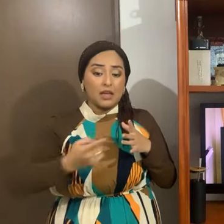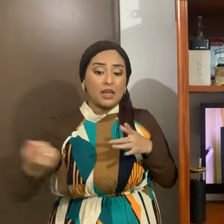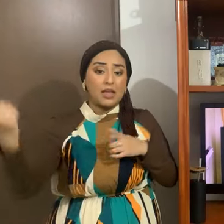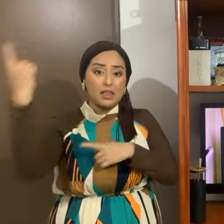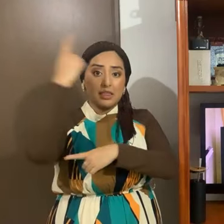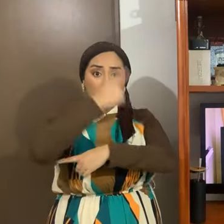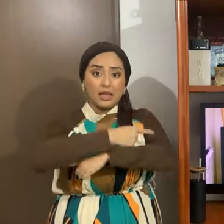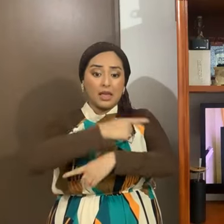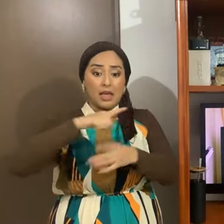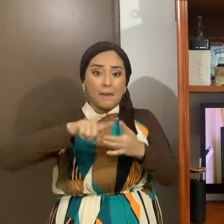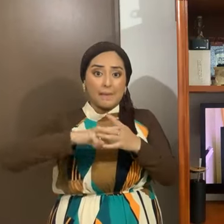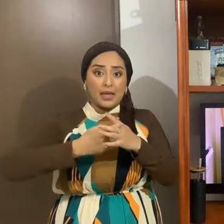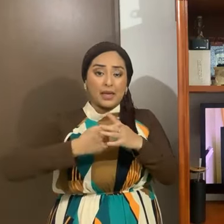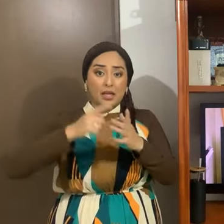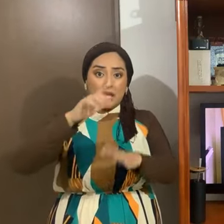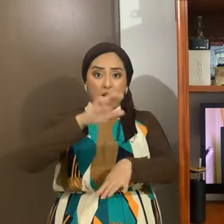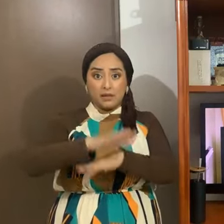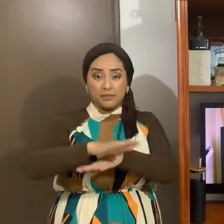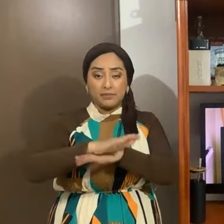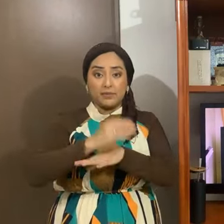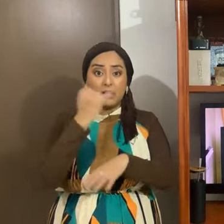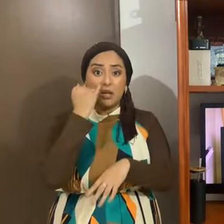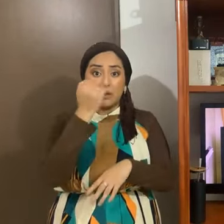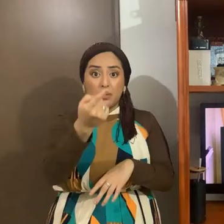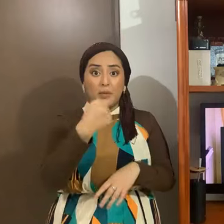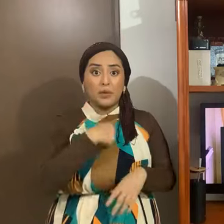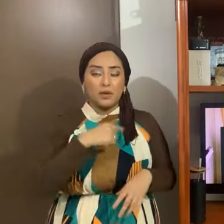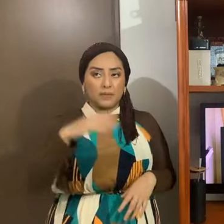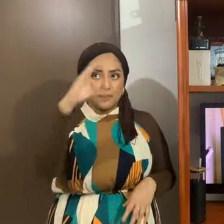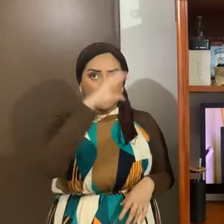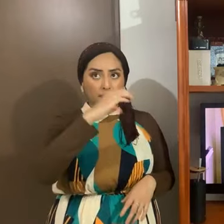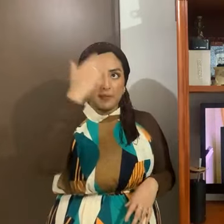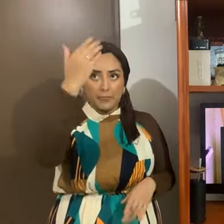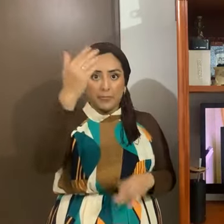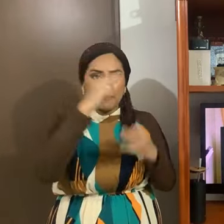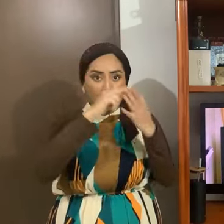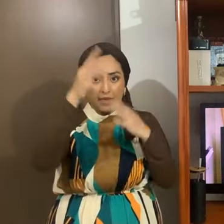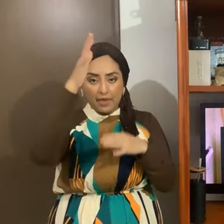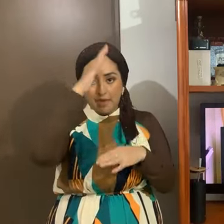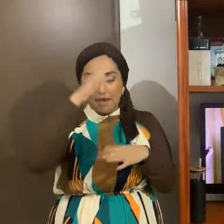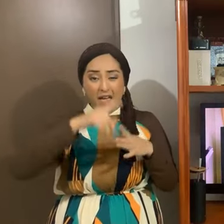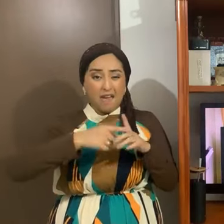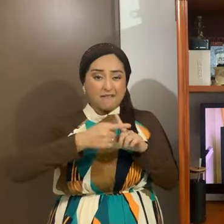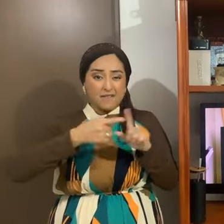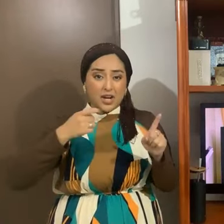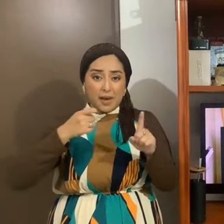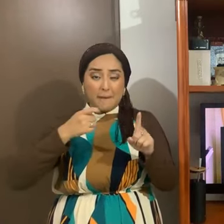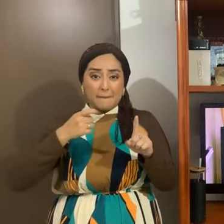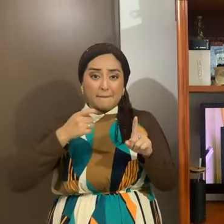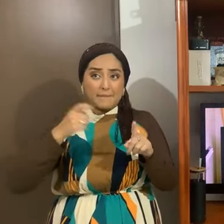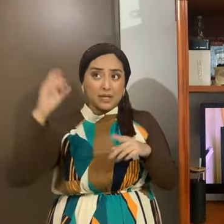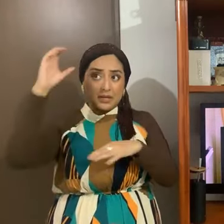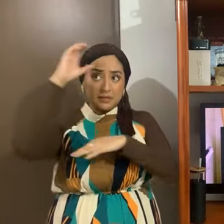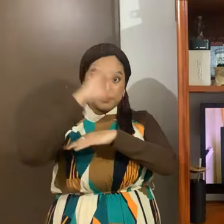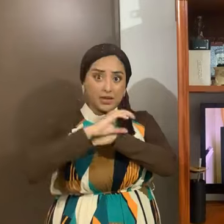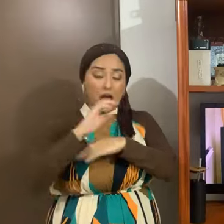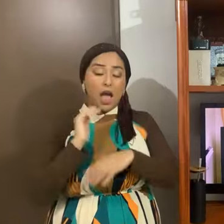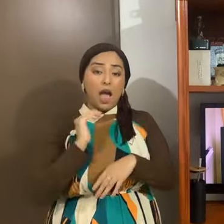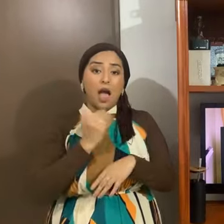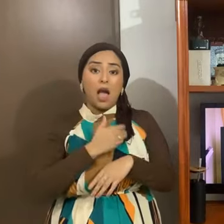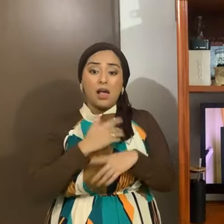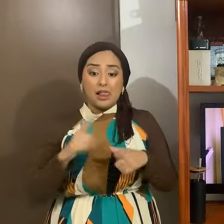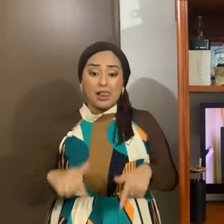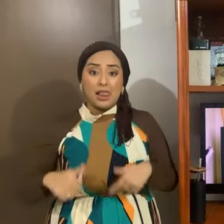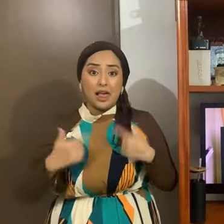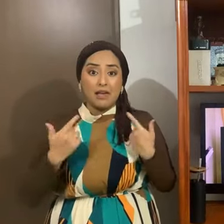día comienza al anochecer. Si nosotros buscamos al Eterno desde la puesta del sol, nuestro día